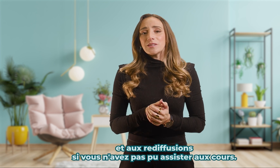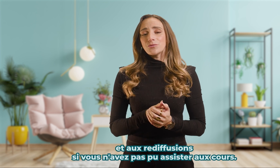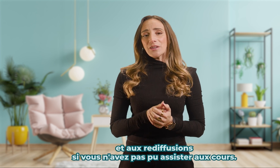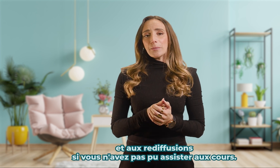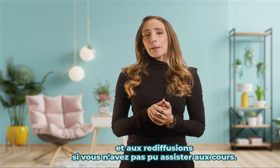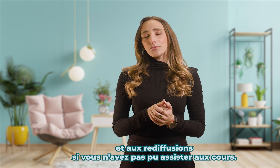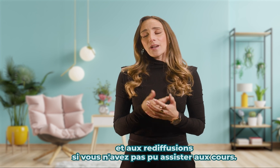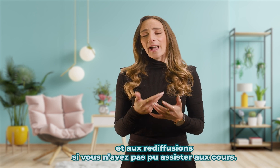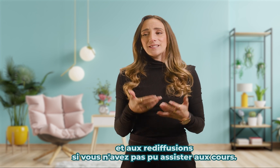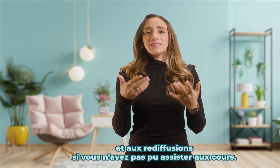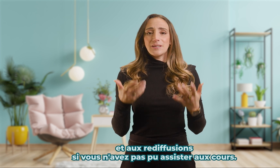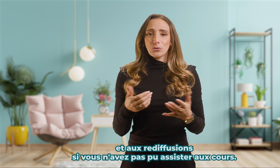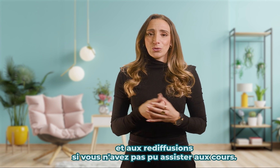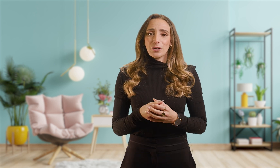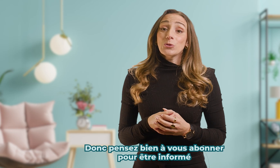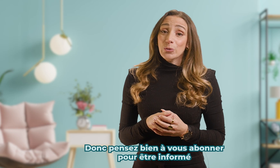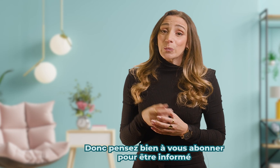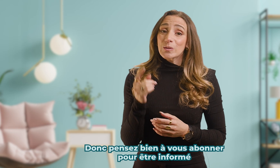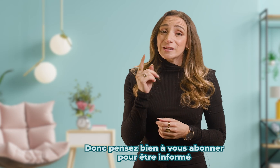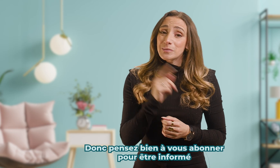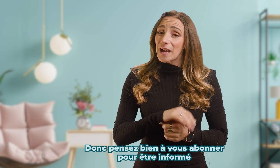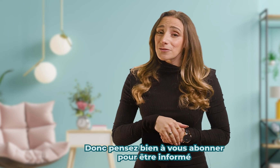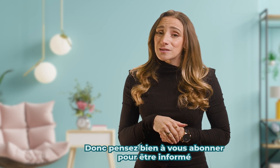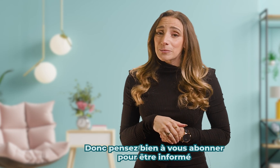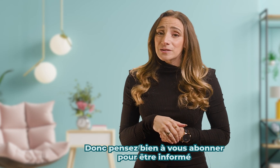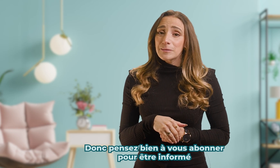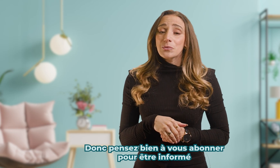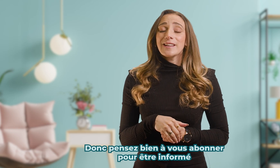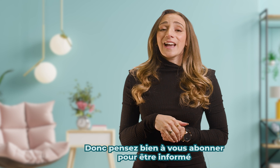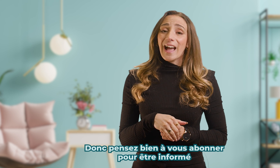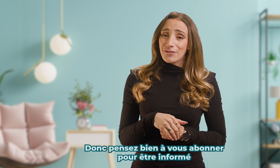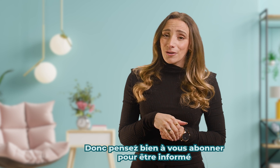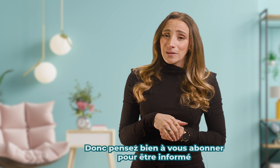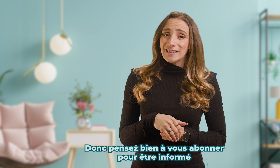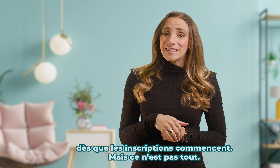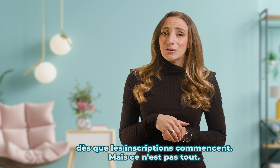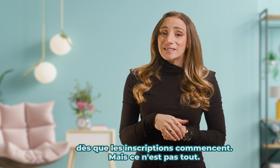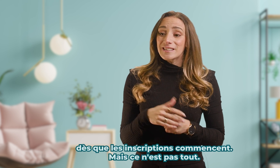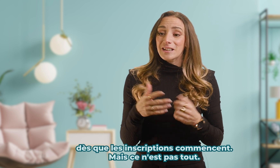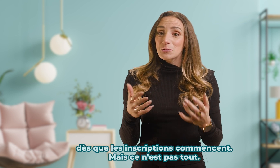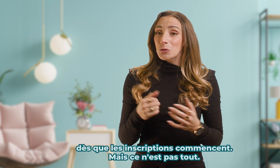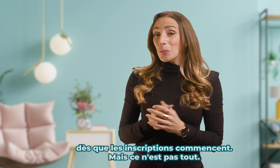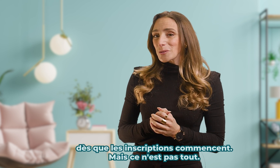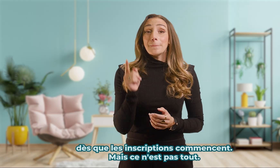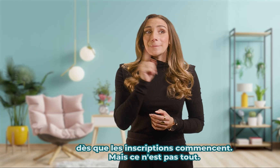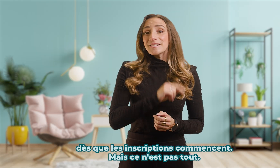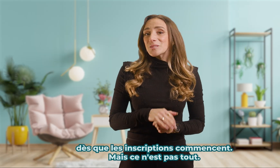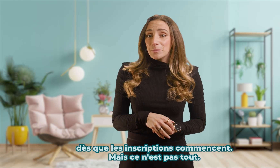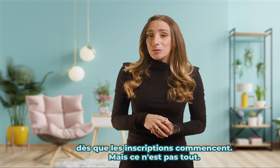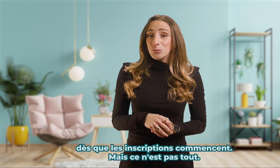vous n'avez pas pu assister au cours. Donc pensez bien à vous abonner pour être informé dès que les inscriptions commencent. Mais ce n'est pas tout.